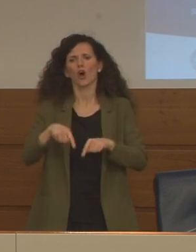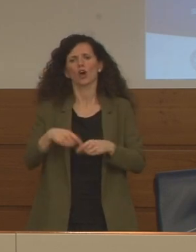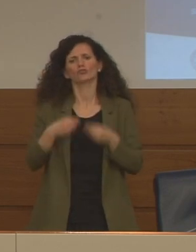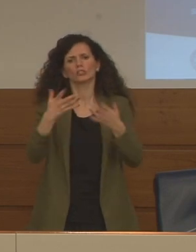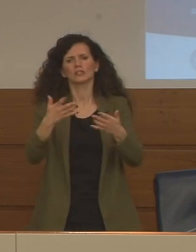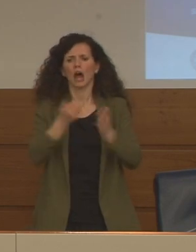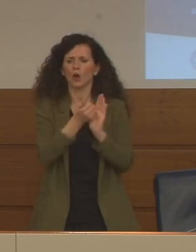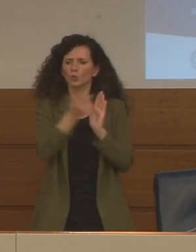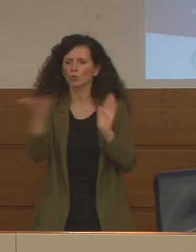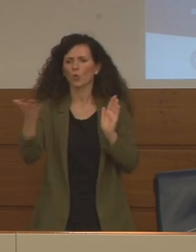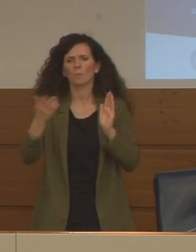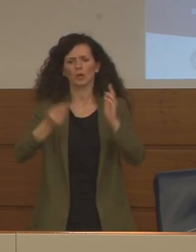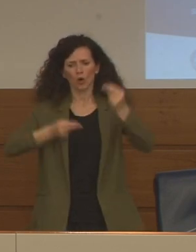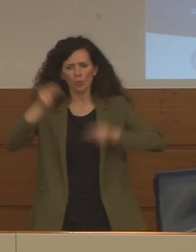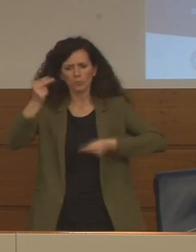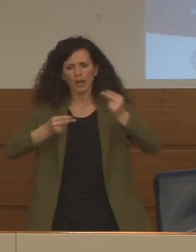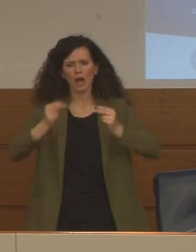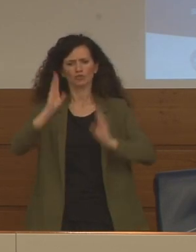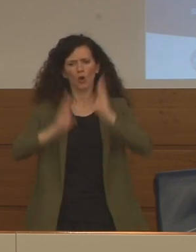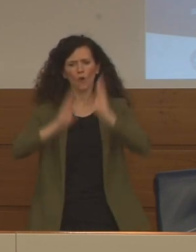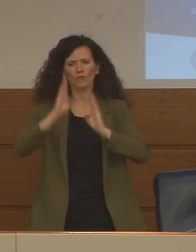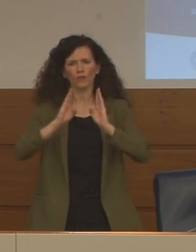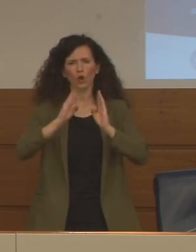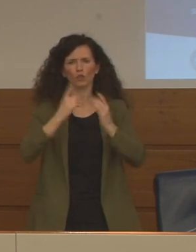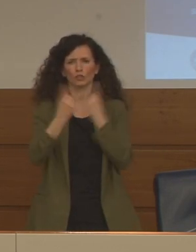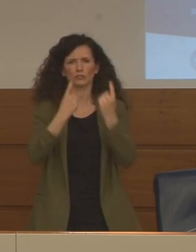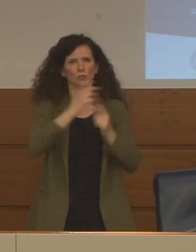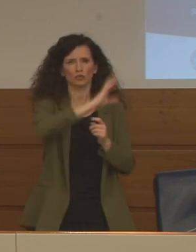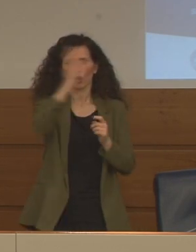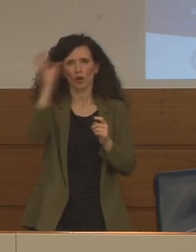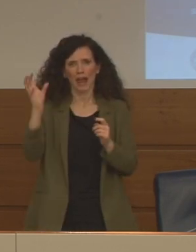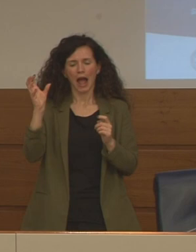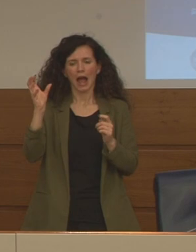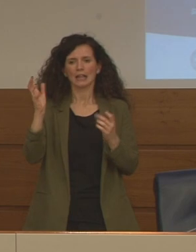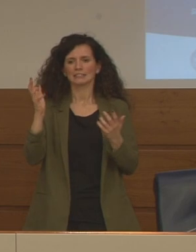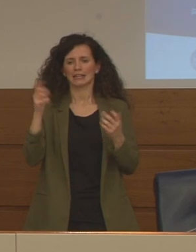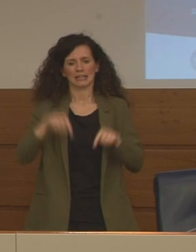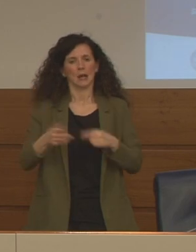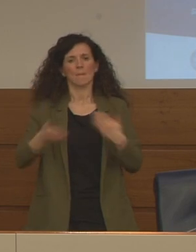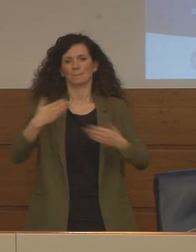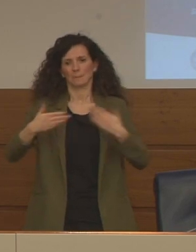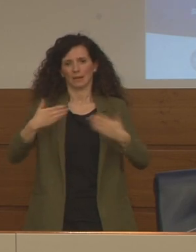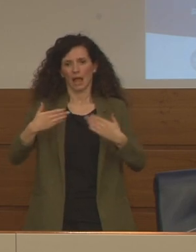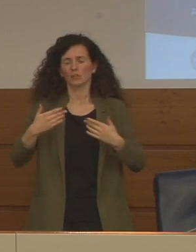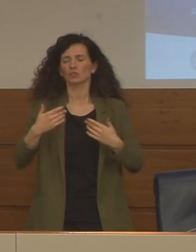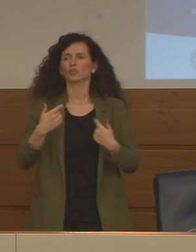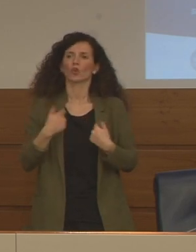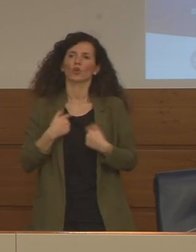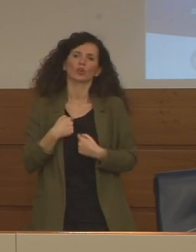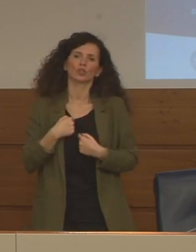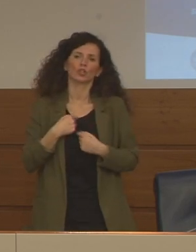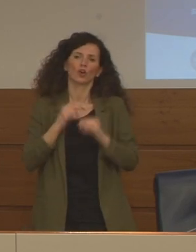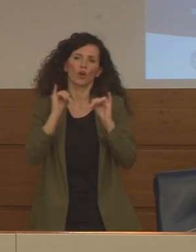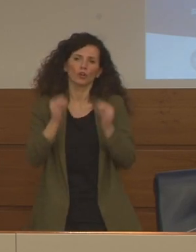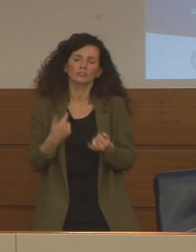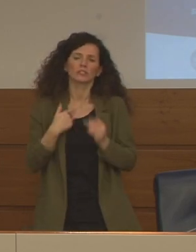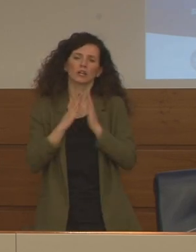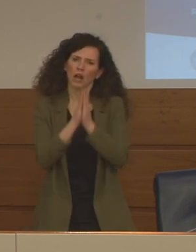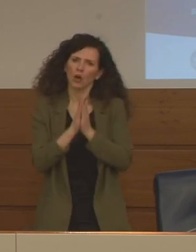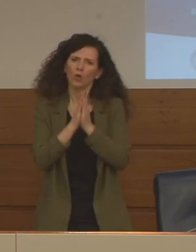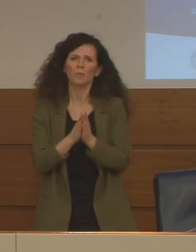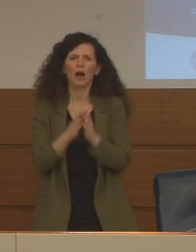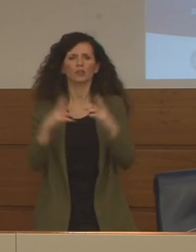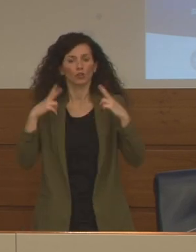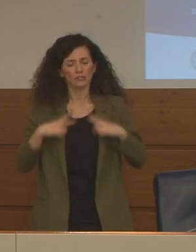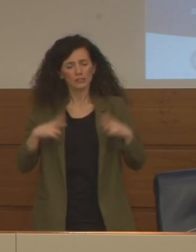rispetto di confronti tra realtà diverse io penso di raccomandare questo e spero e mi auguro e sono